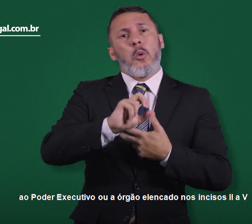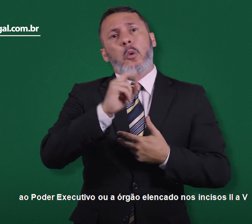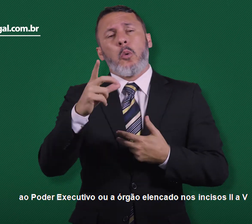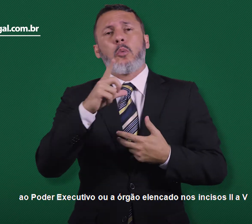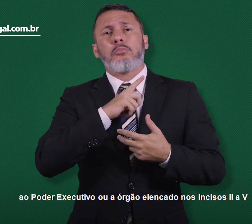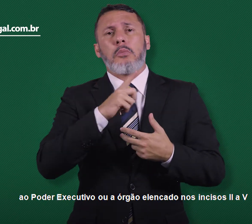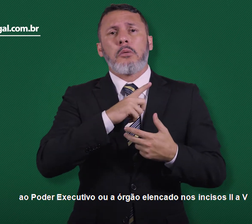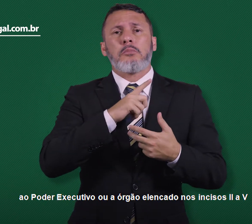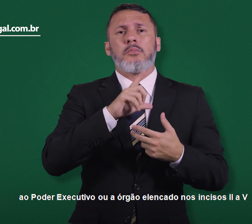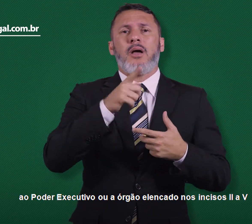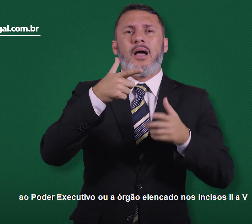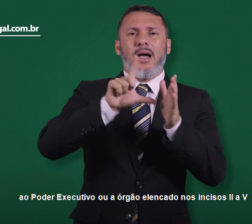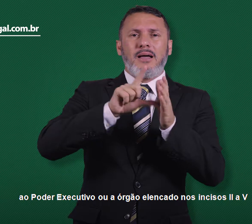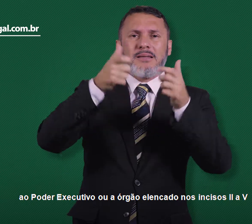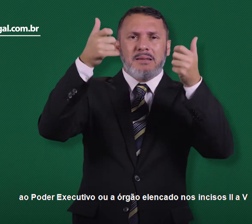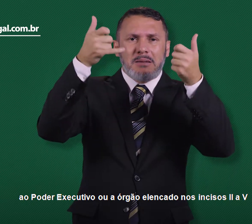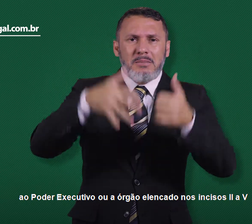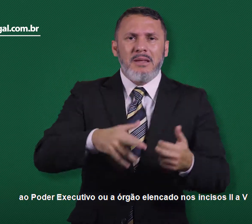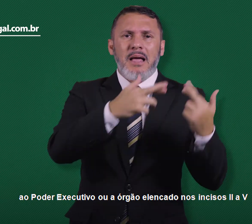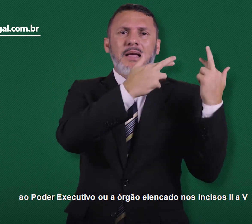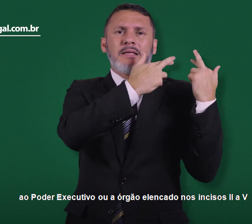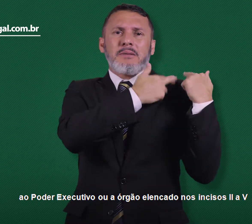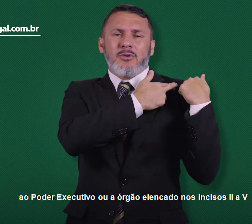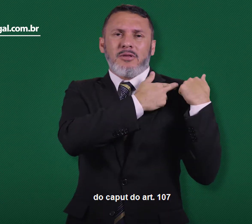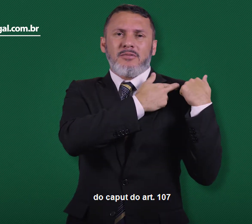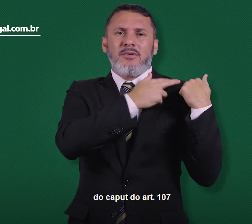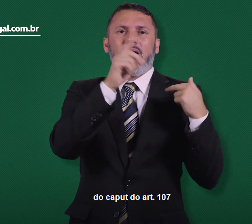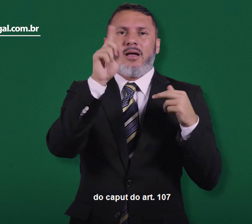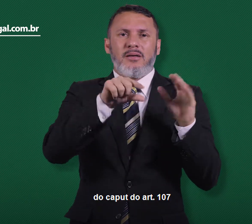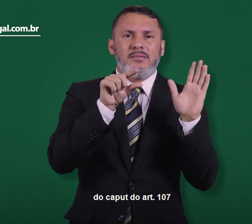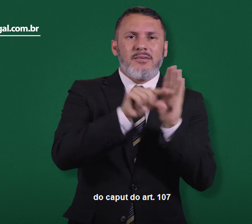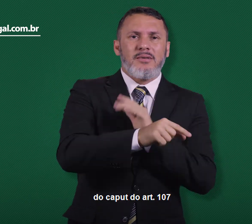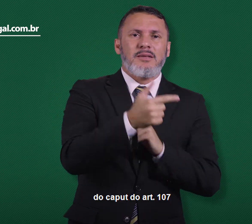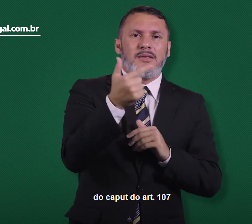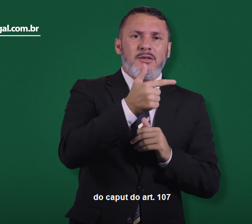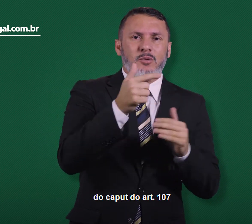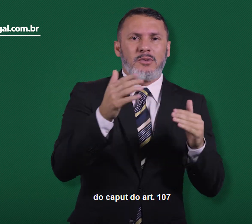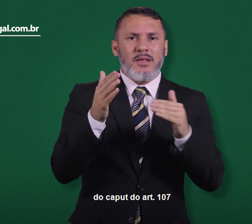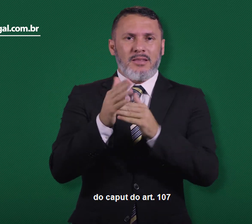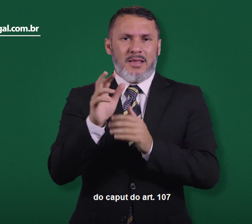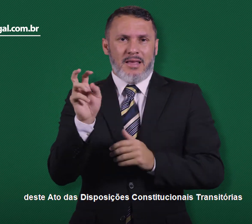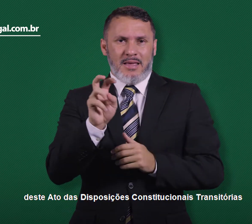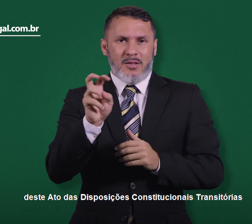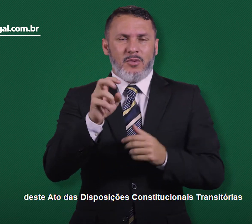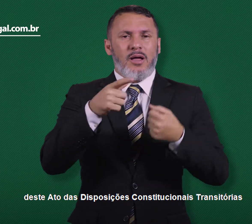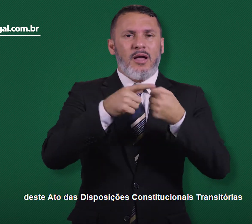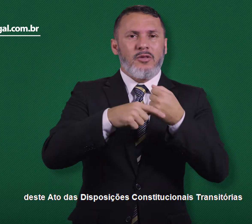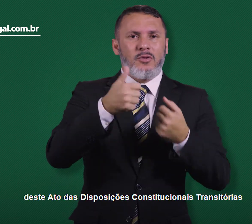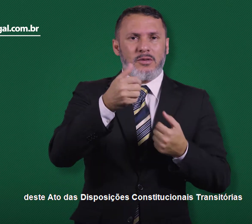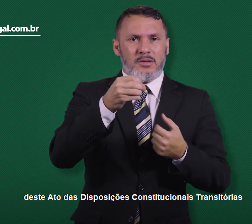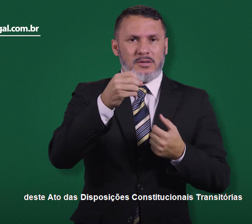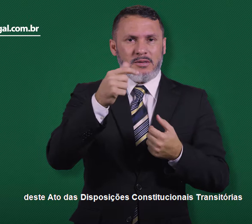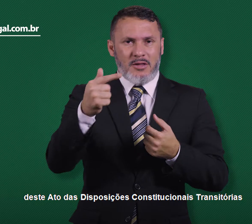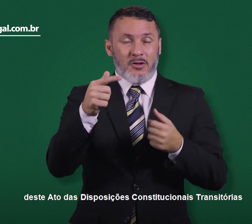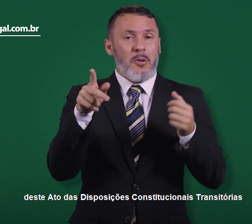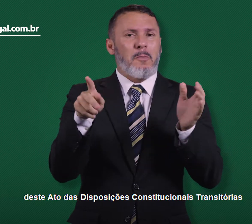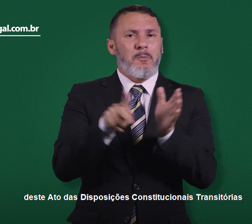órgão elencado nos incisos 2º a 5º do caput do artigo 107 deste ato das disposições